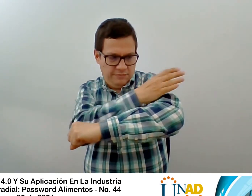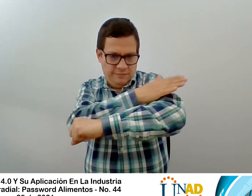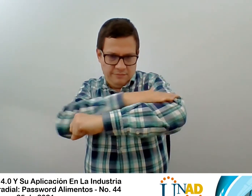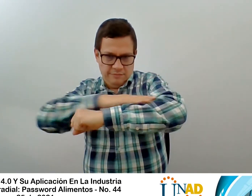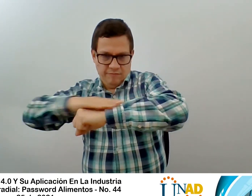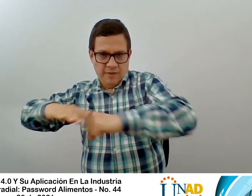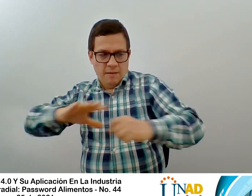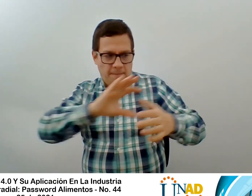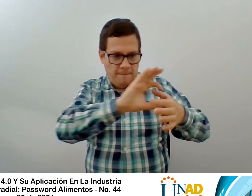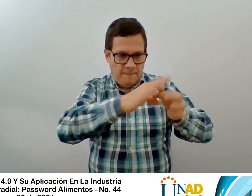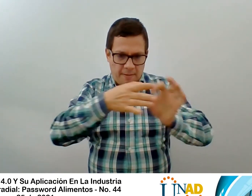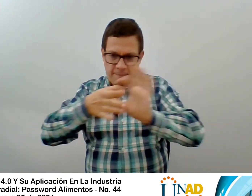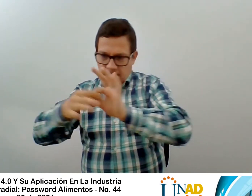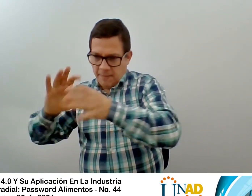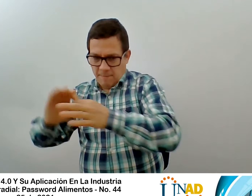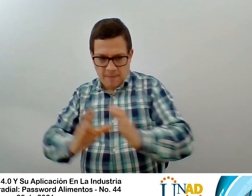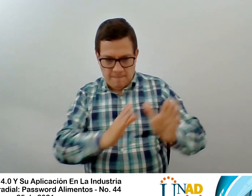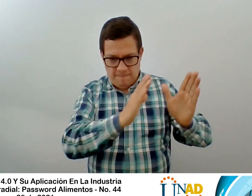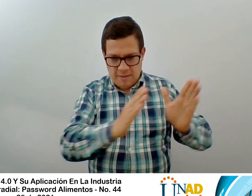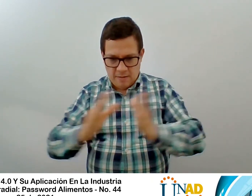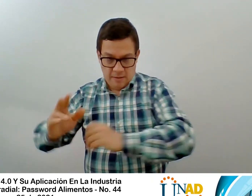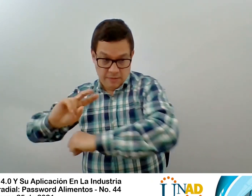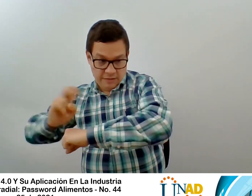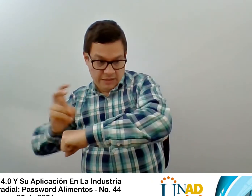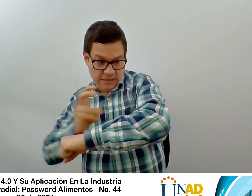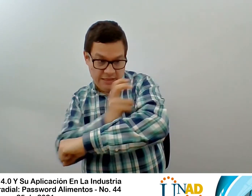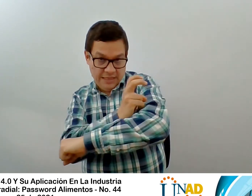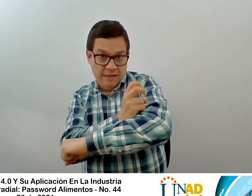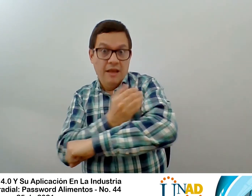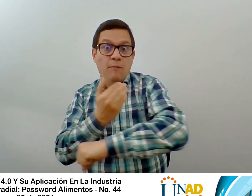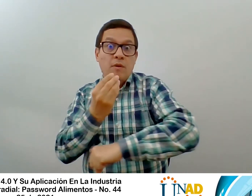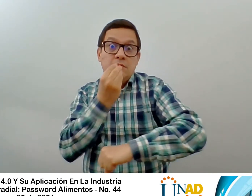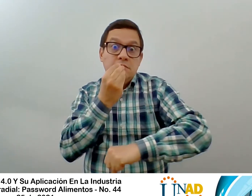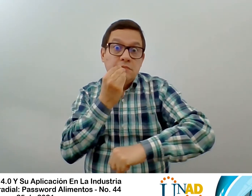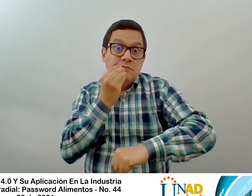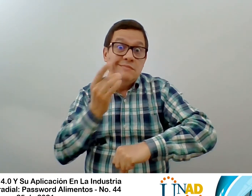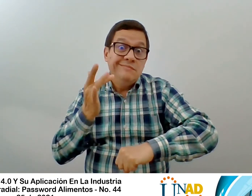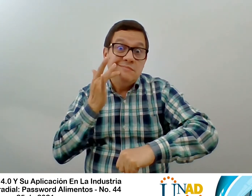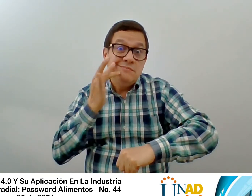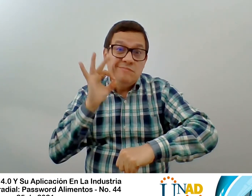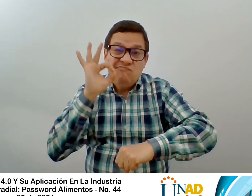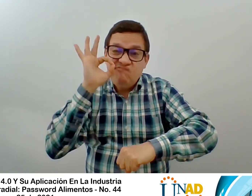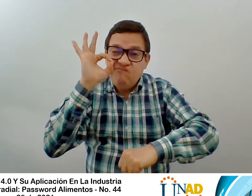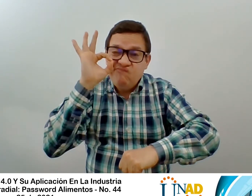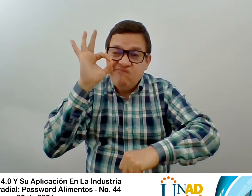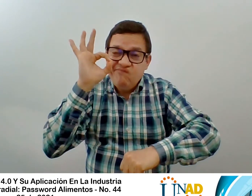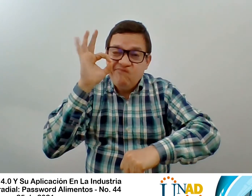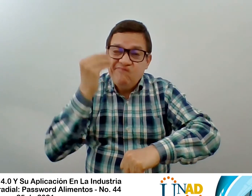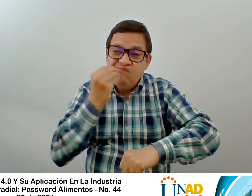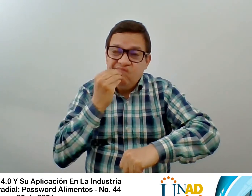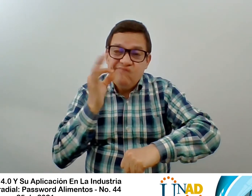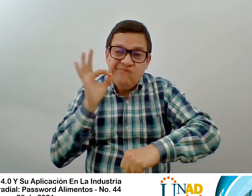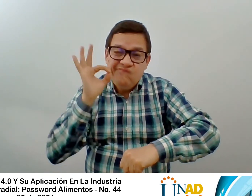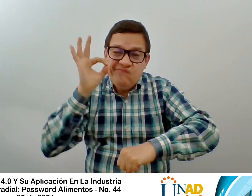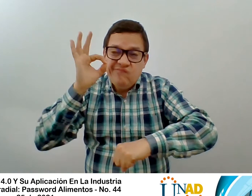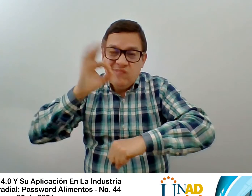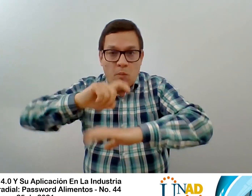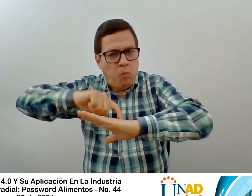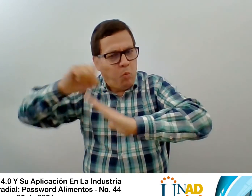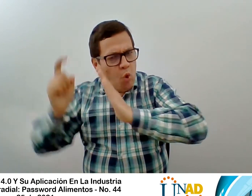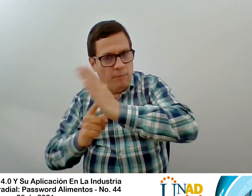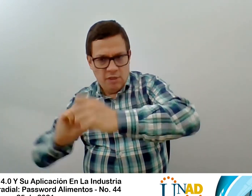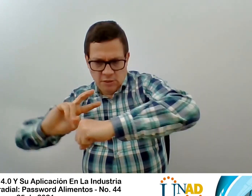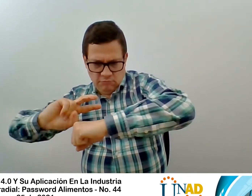cadena. Es necesario aclarar que para lograr una inocuidad alimentaria, uno de los puntos más importantes